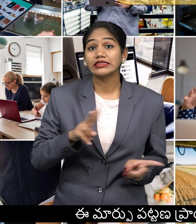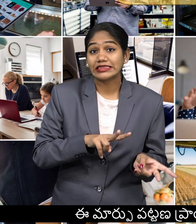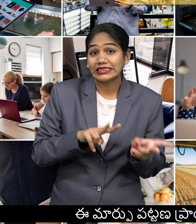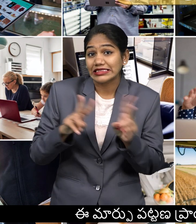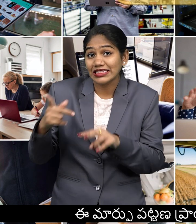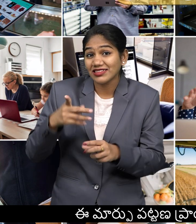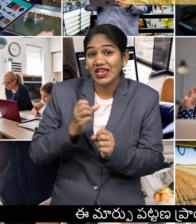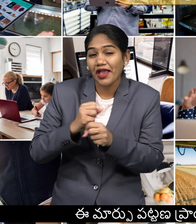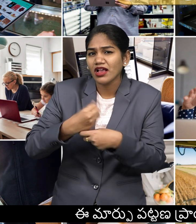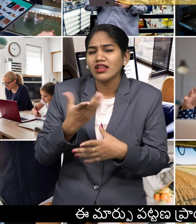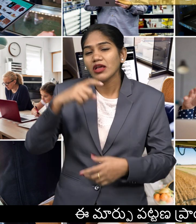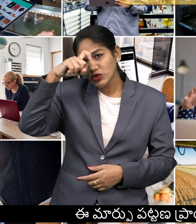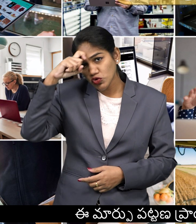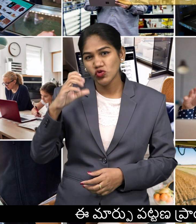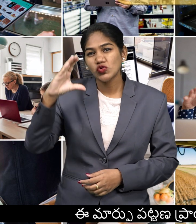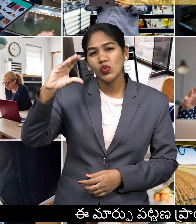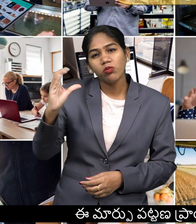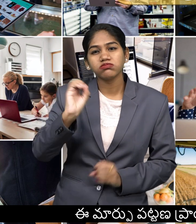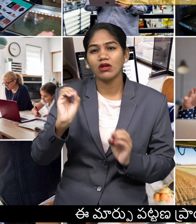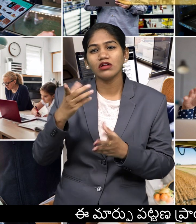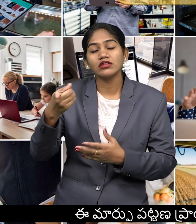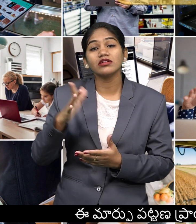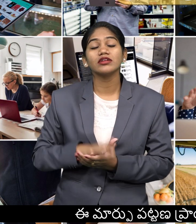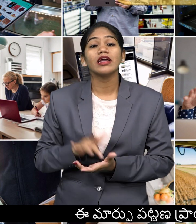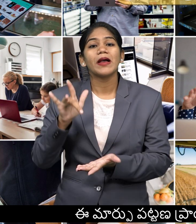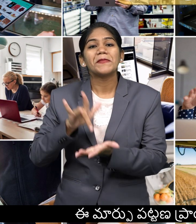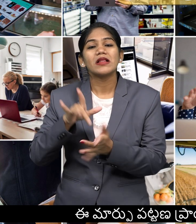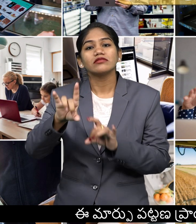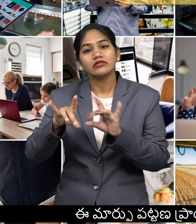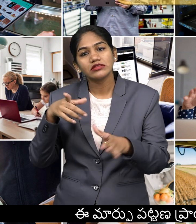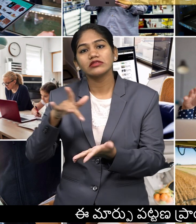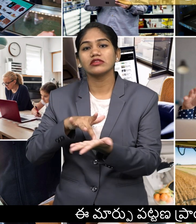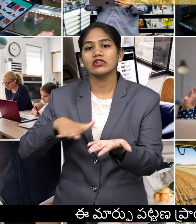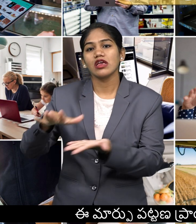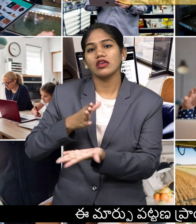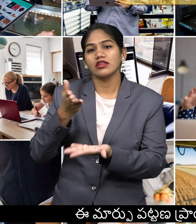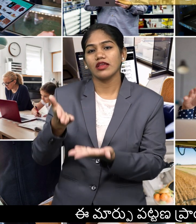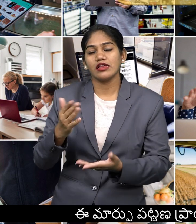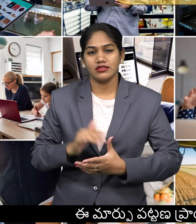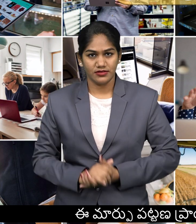ఈ మార్పు పట్టణ ప్రాంతాల్లో నిరుద్యోగాన్ని సృష్టించింది.